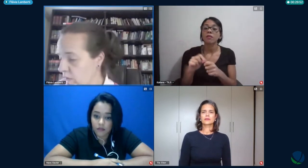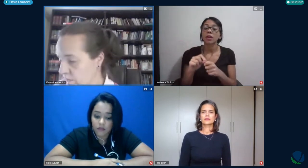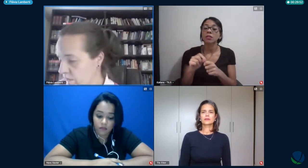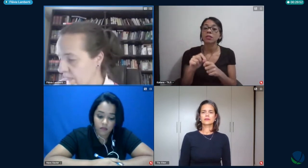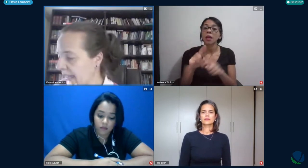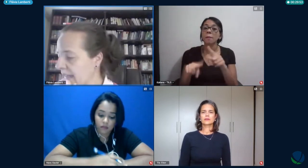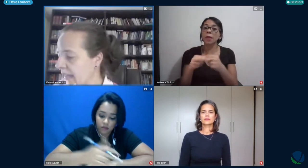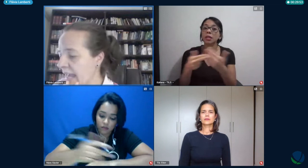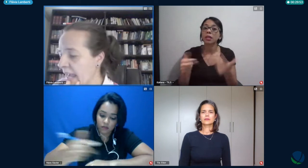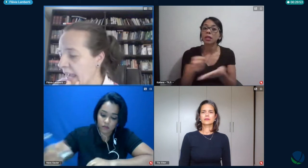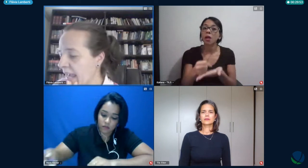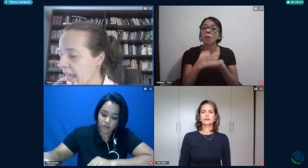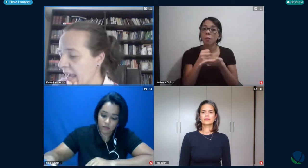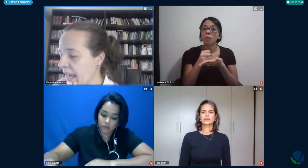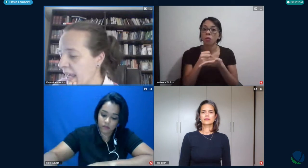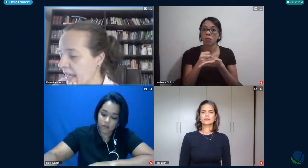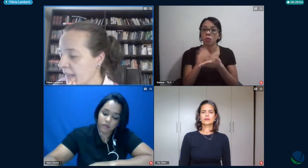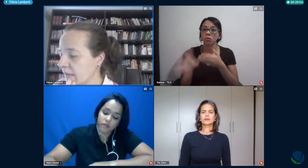apoio, tá?